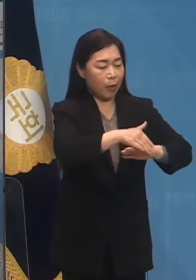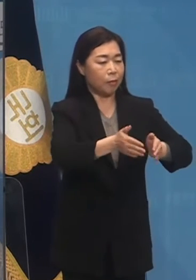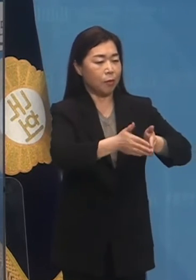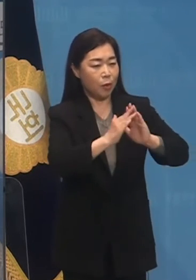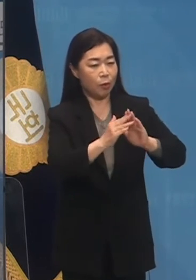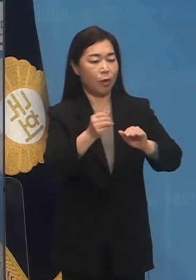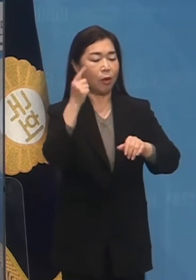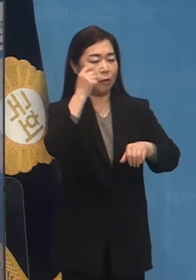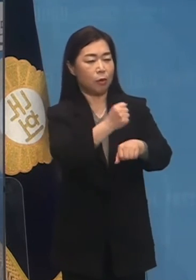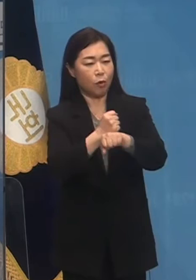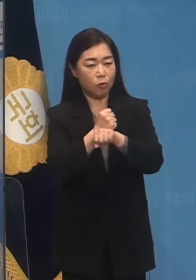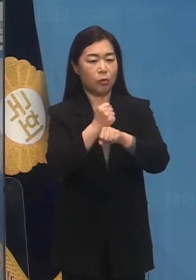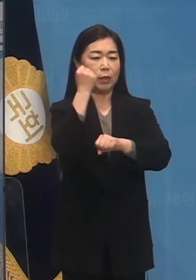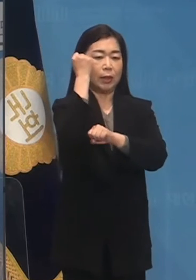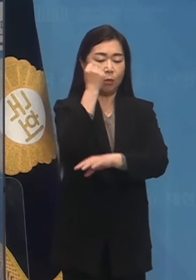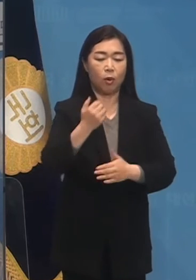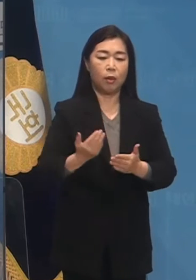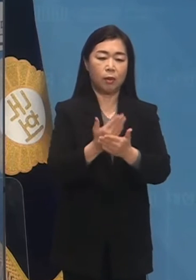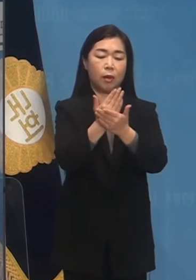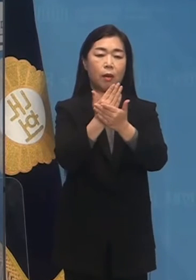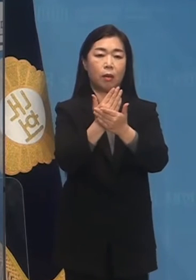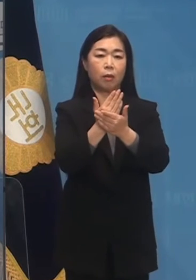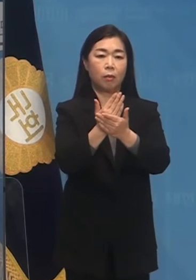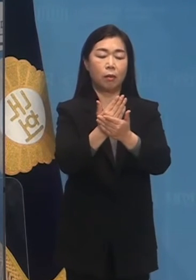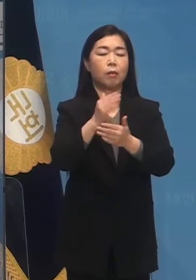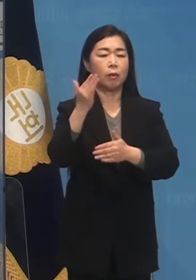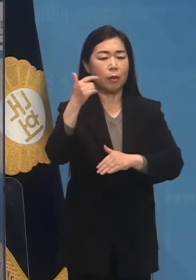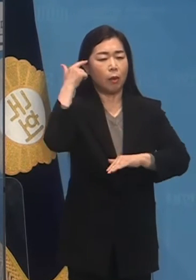힘주어 말해왔습니다.